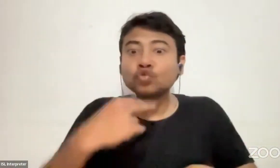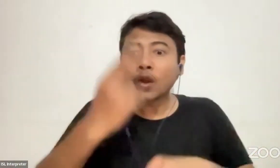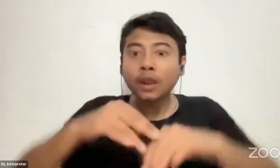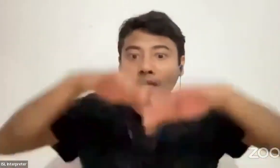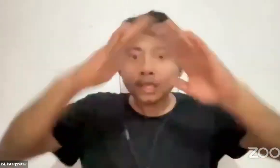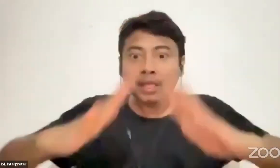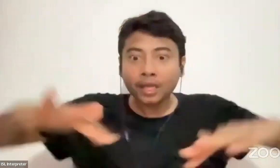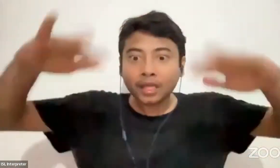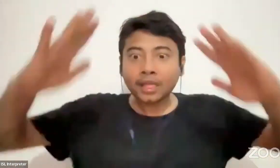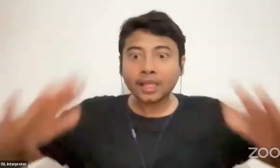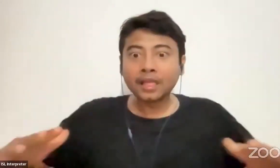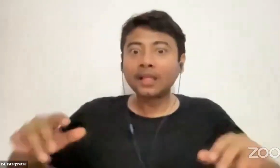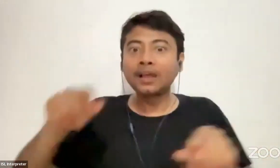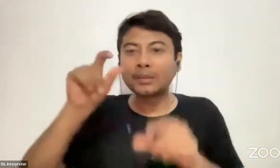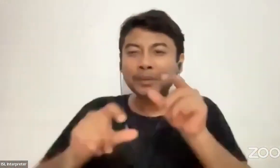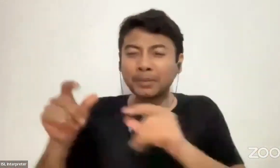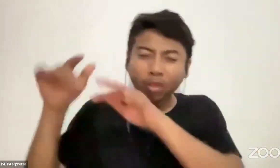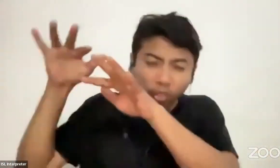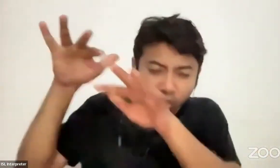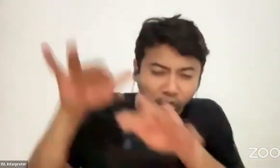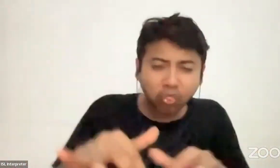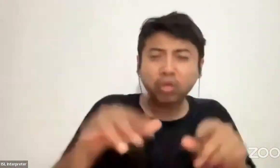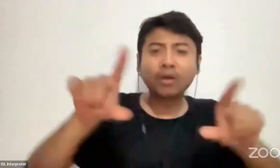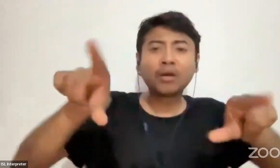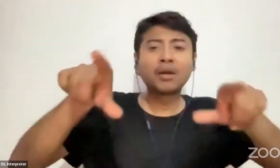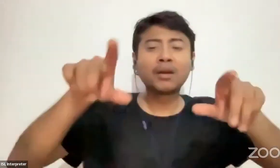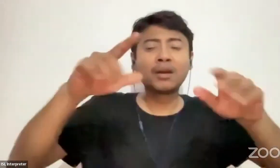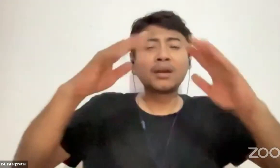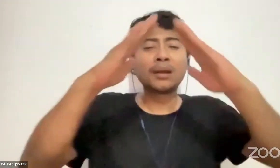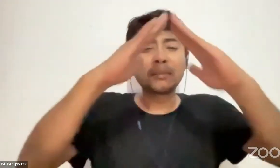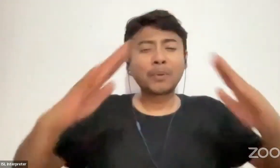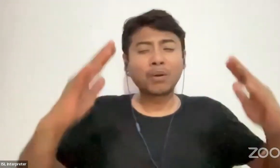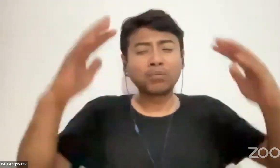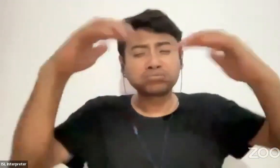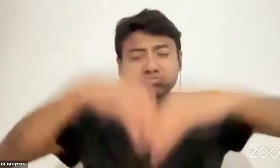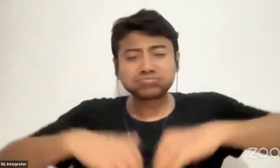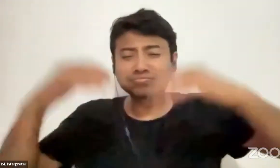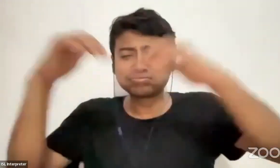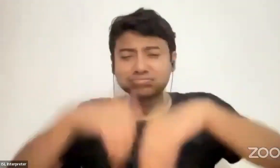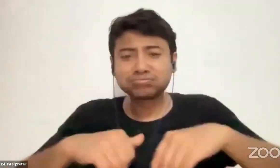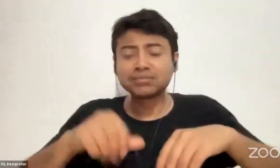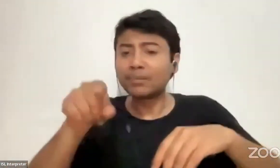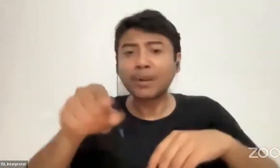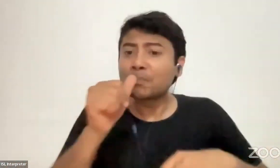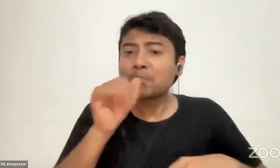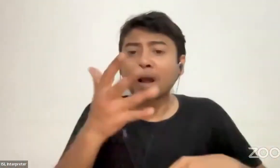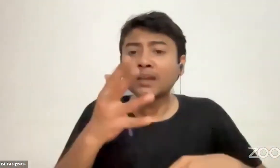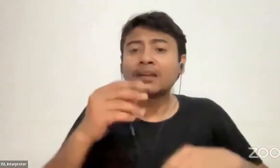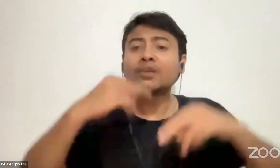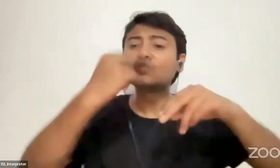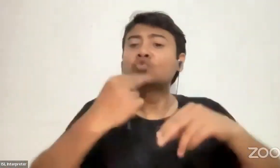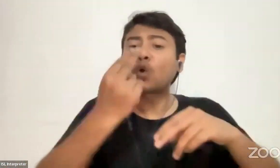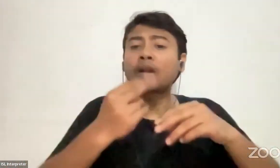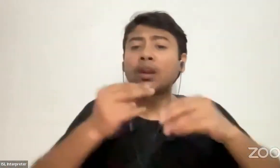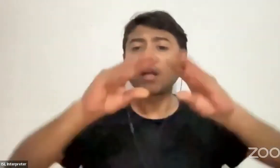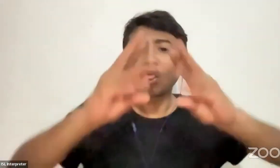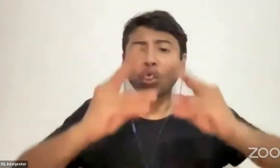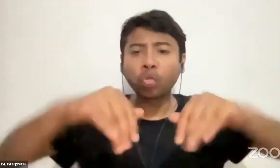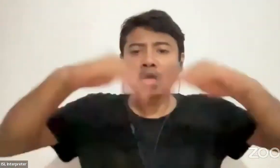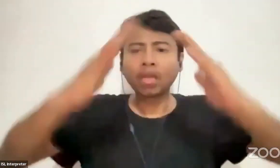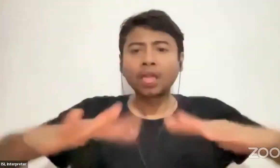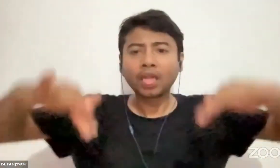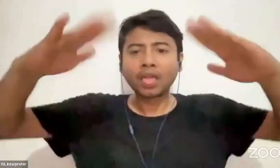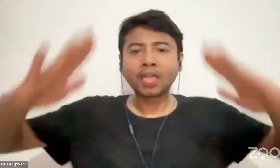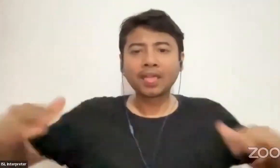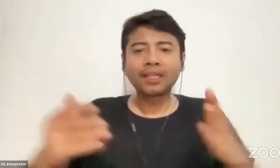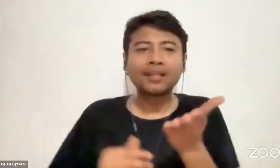ये सब छोटी मोटी बातें हैं, भगवान के धाम में बहुत कुछ इससे विशाल है। वहां पे नदी वदी की